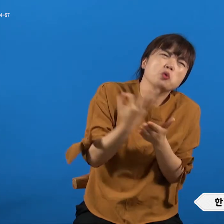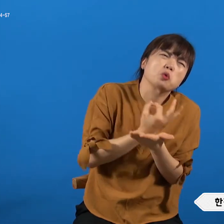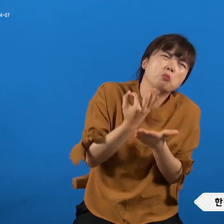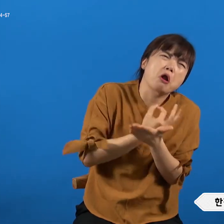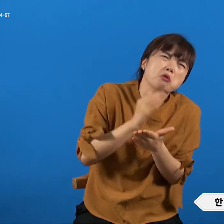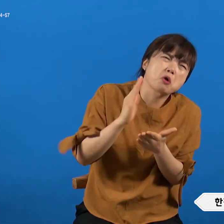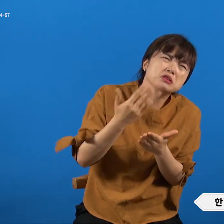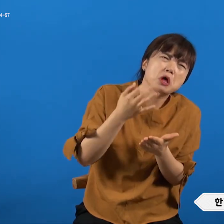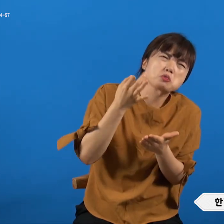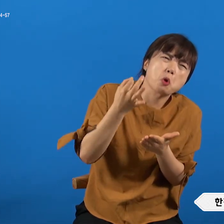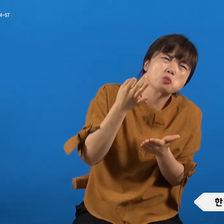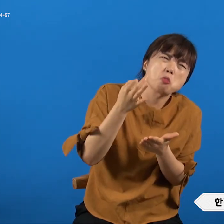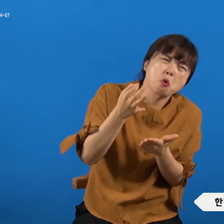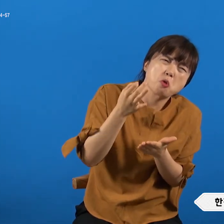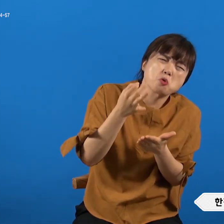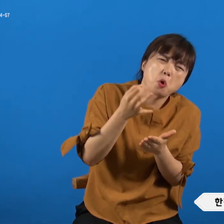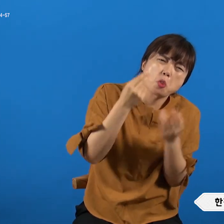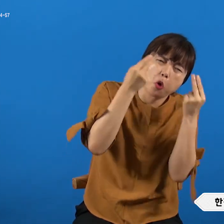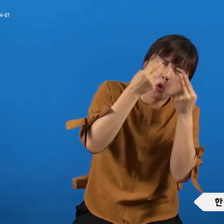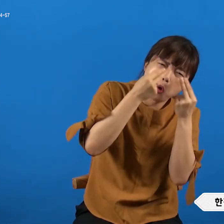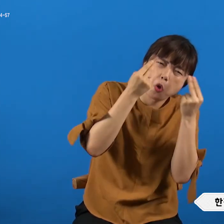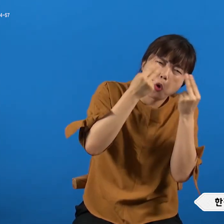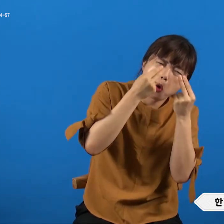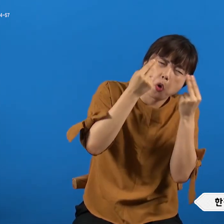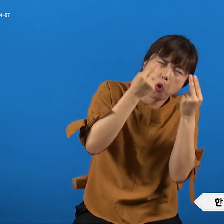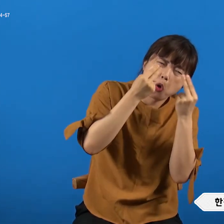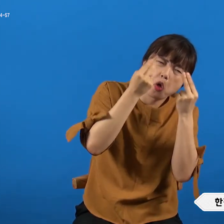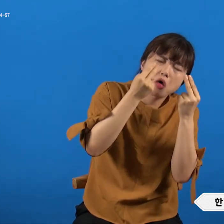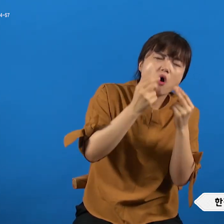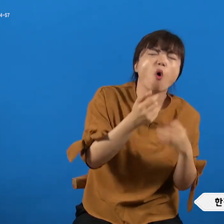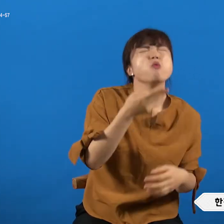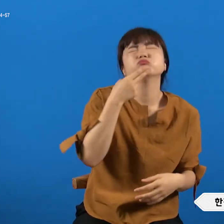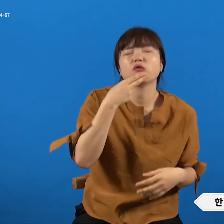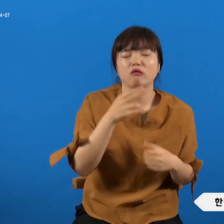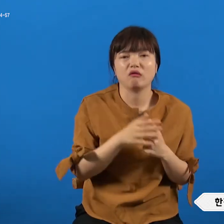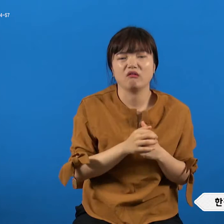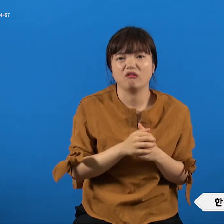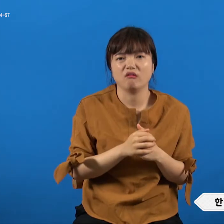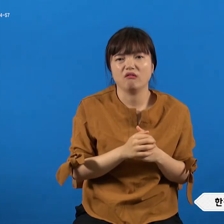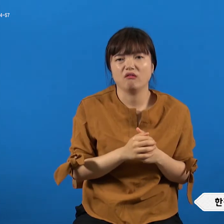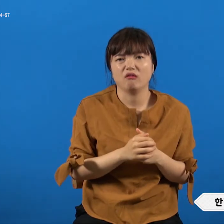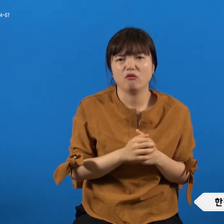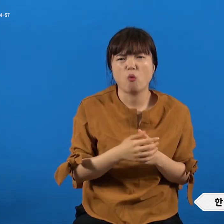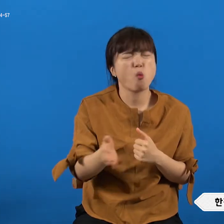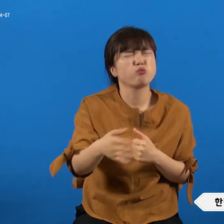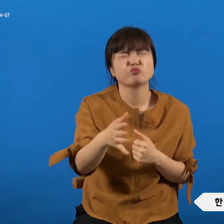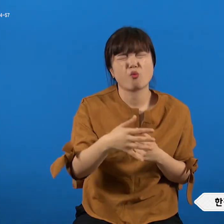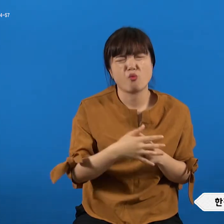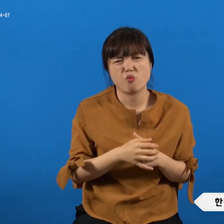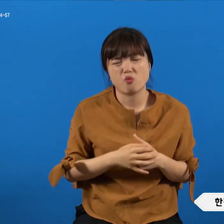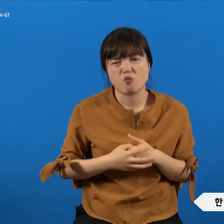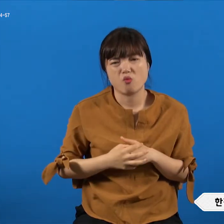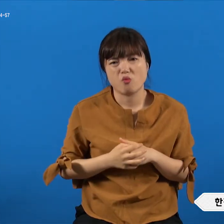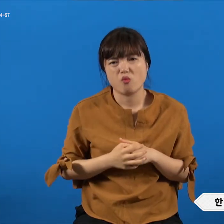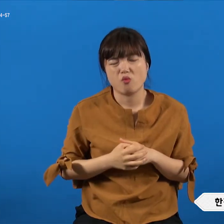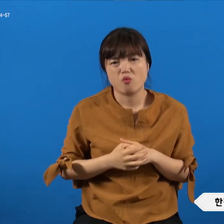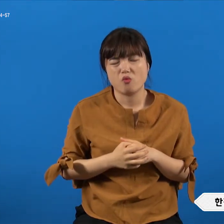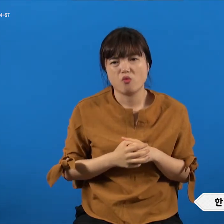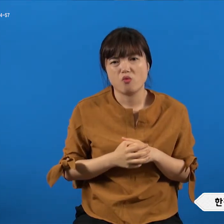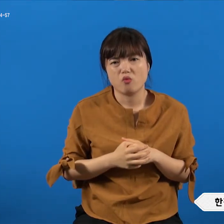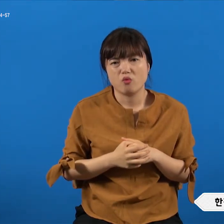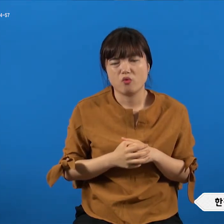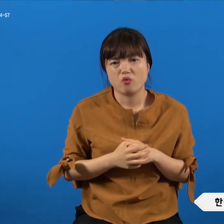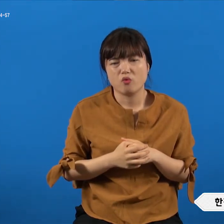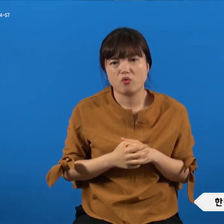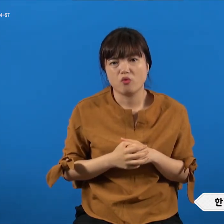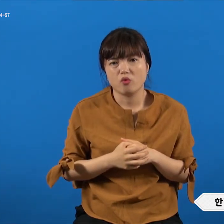되는데, 더 벌었어야 되는데, 원통하다, 더 벌었어야 되는데 꼴까다 그래 죽는 사람이 있겠습니까?